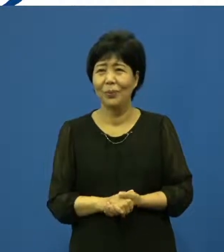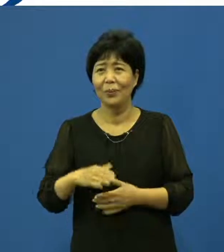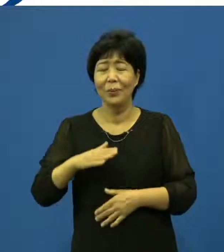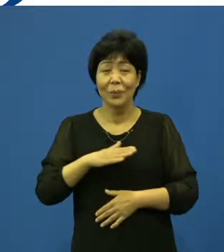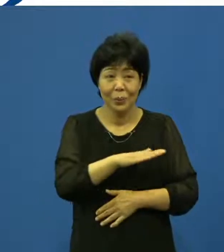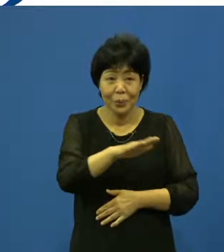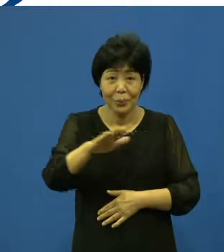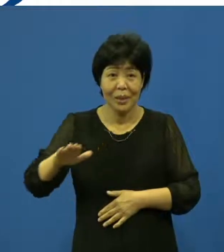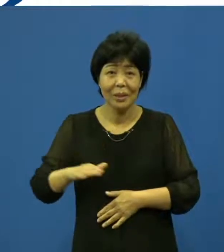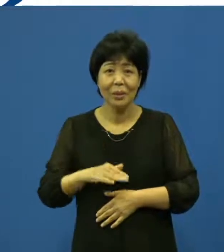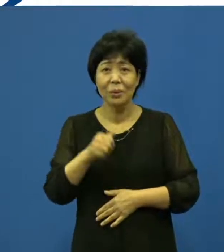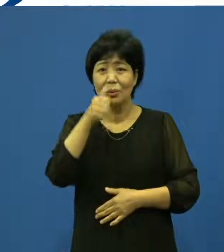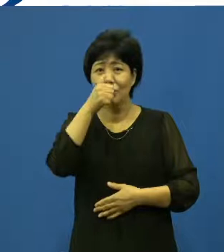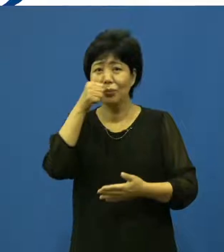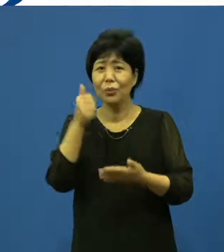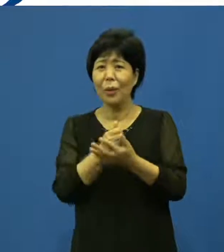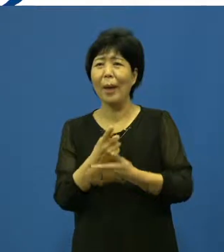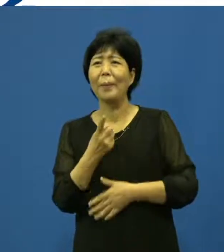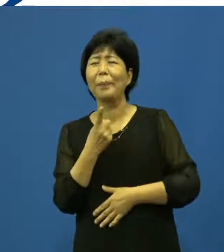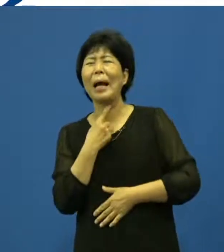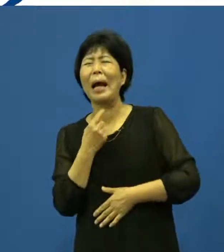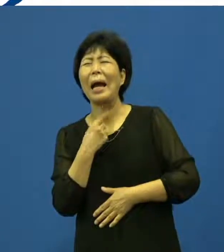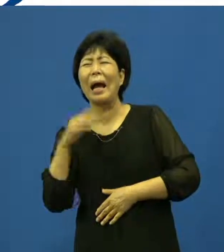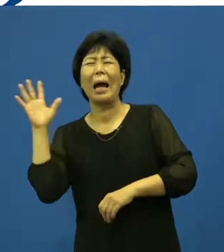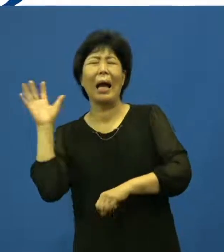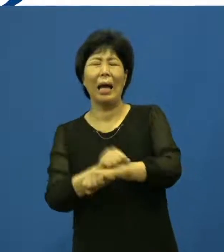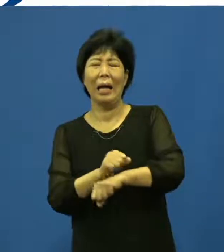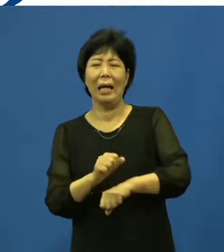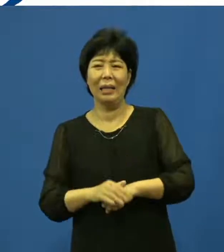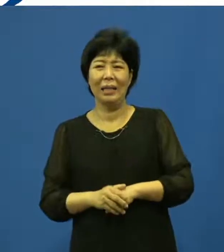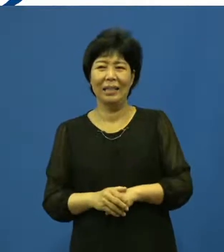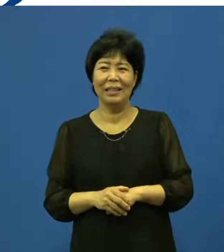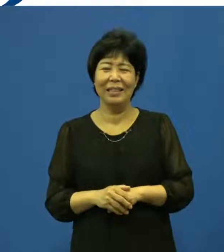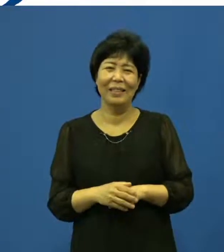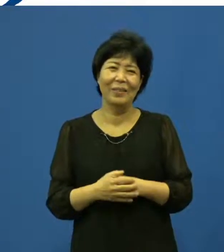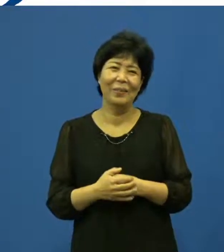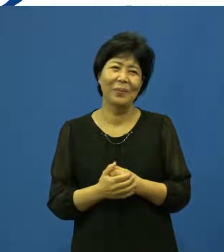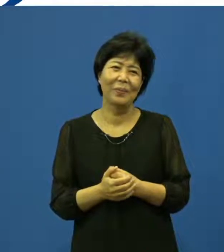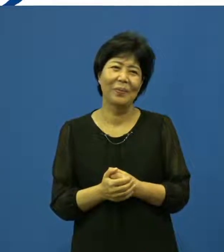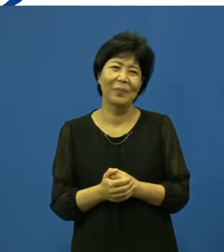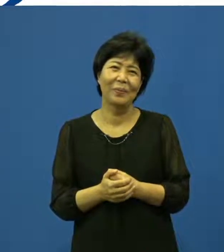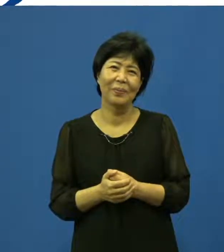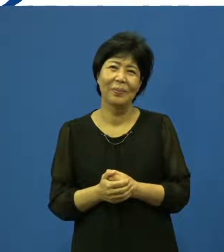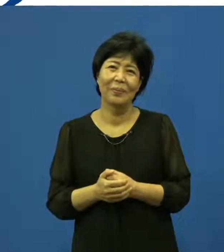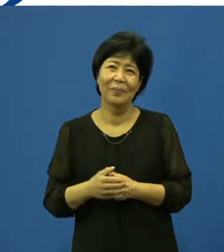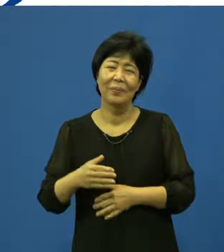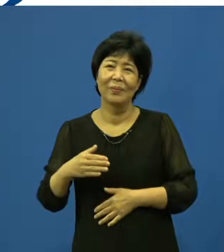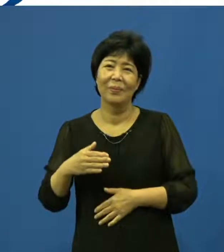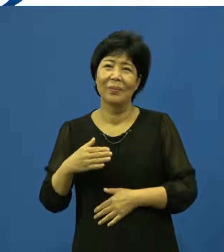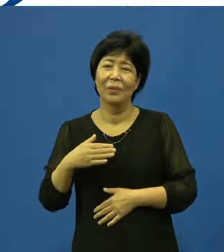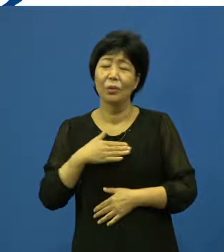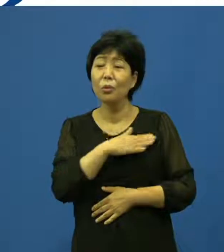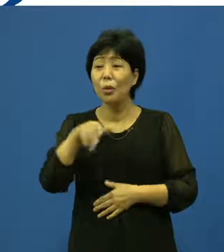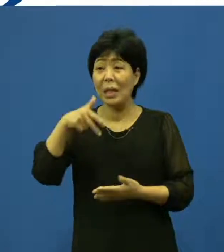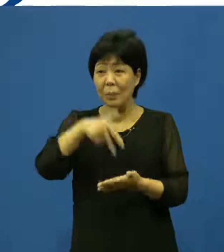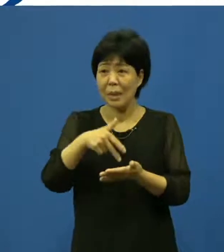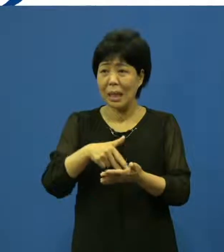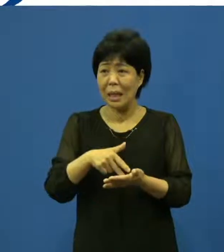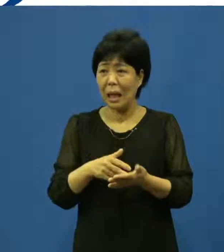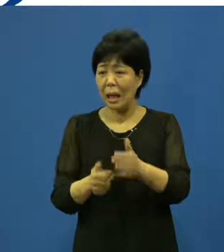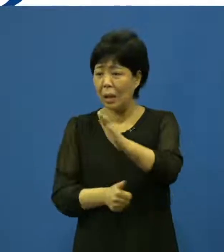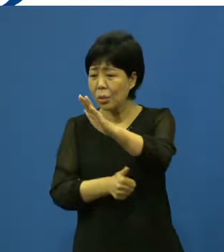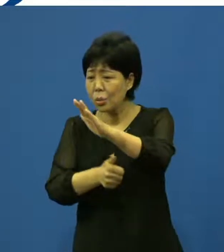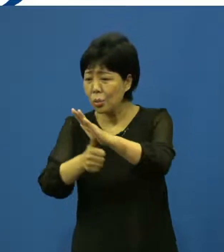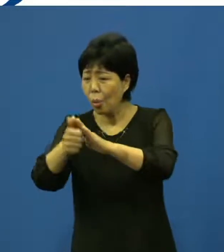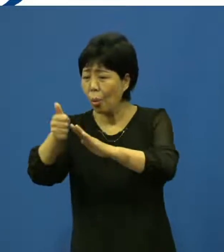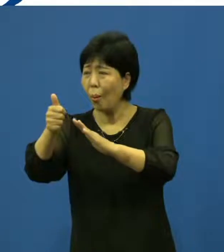우리는 죄 짓는 일에는 아주 익숙한 선수들이었습니다. 우리 편에서는 소망의 근거를 찾아낼 수 있는 게